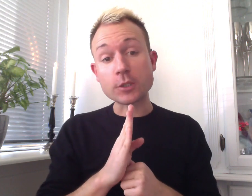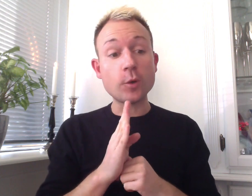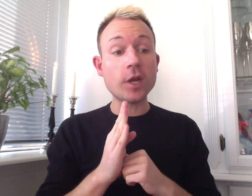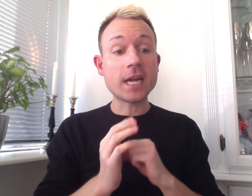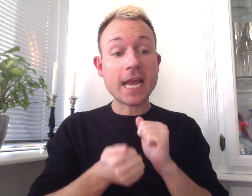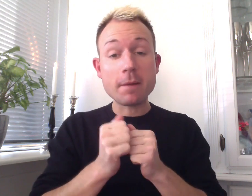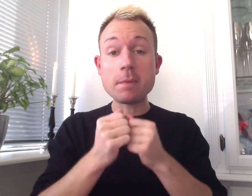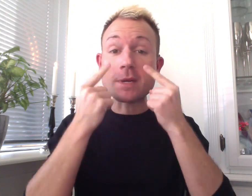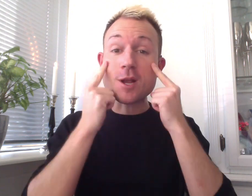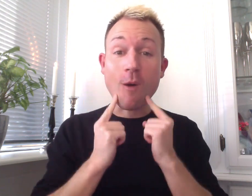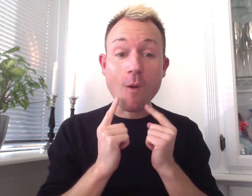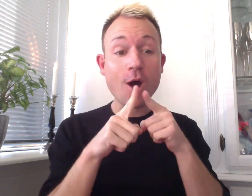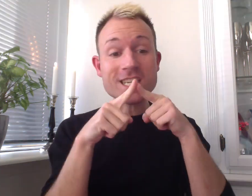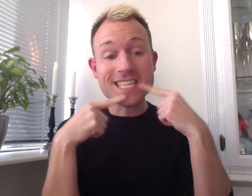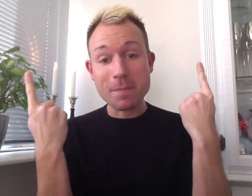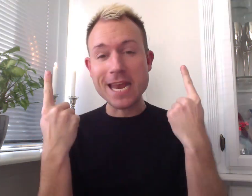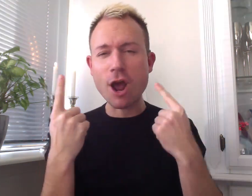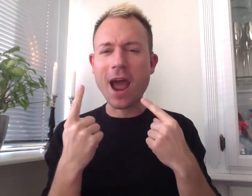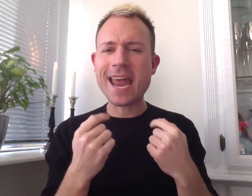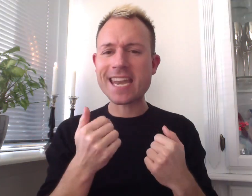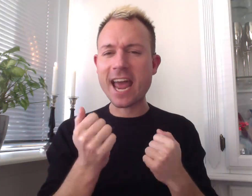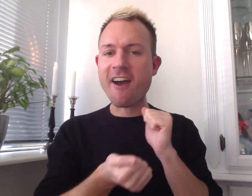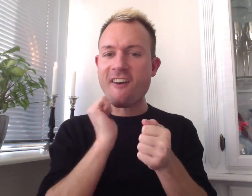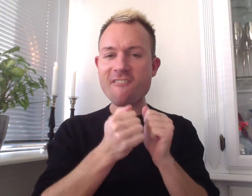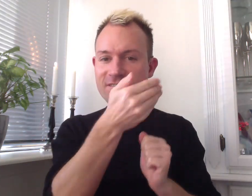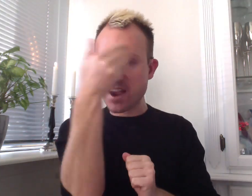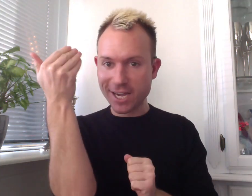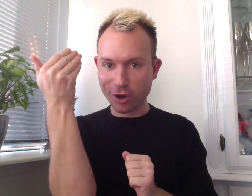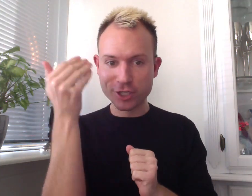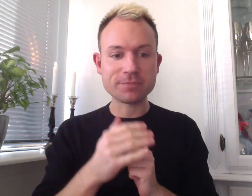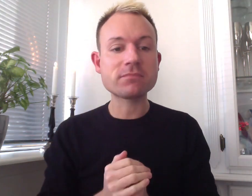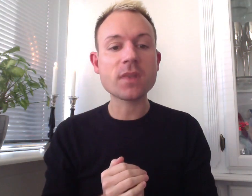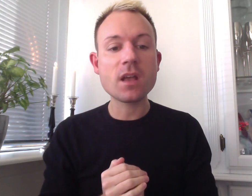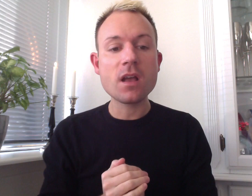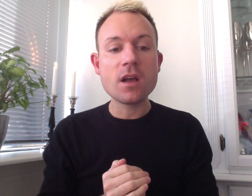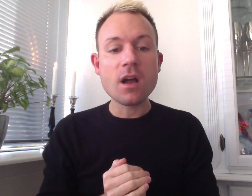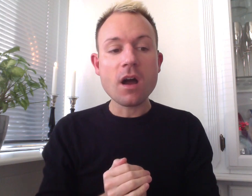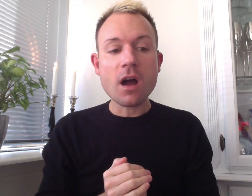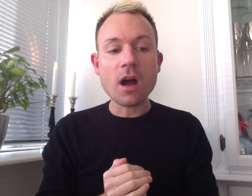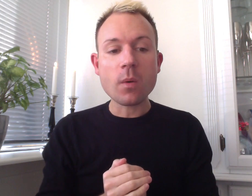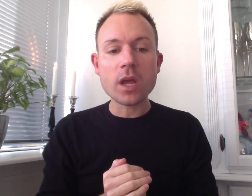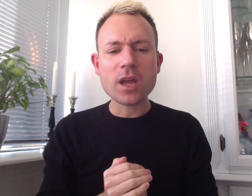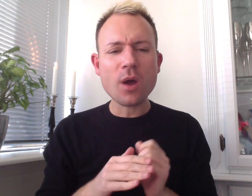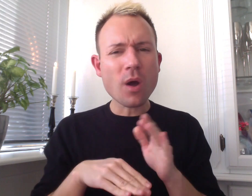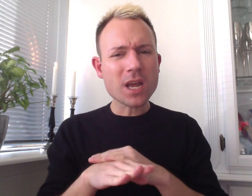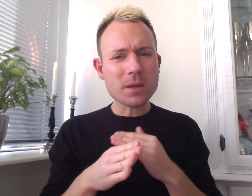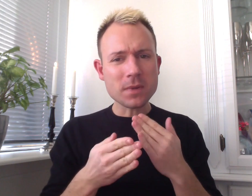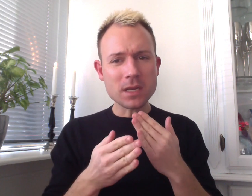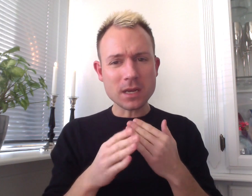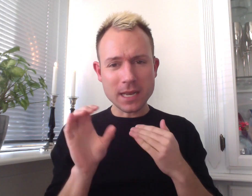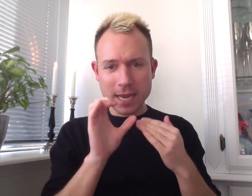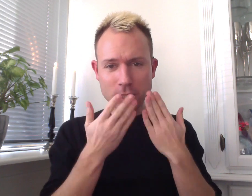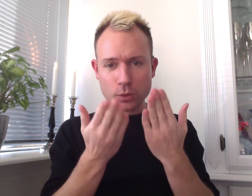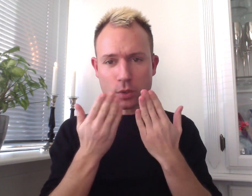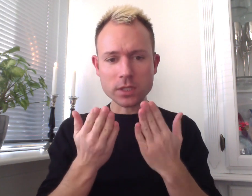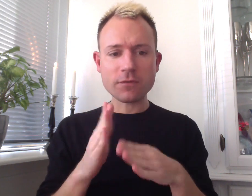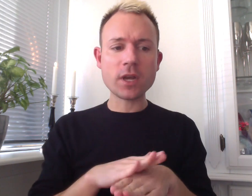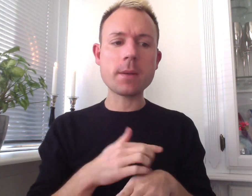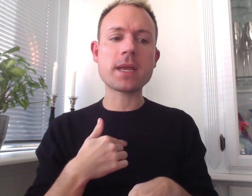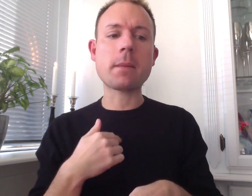skulle kæmpe med tårer og smil og have den der bite on. Og under en lærerstudie, så fornemmer jeg, at min